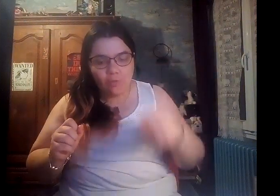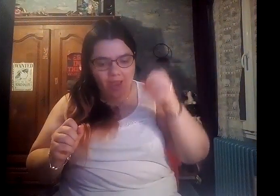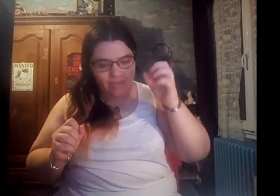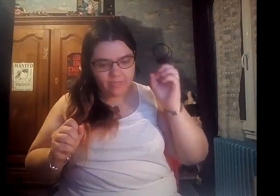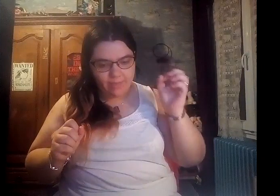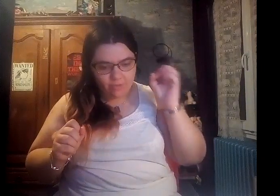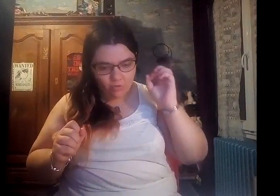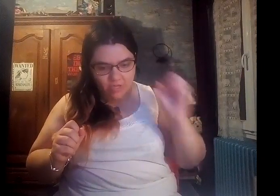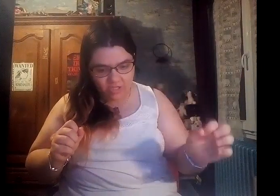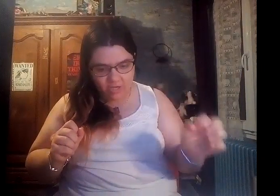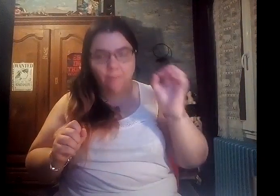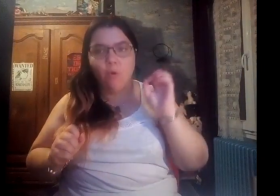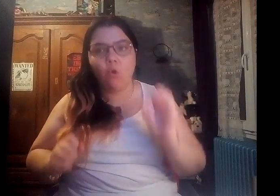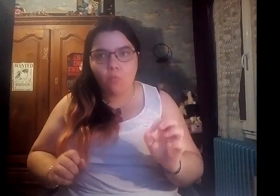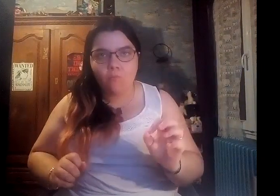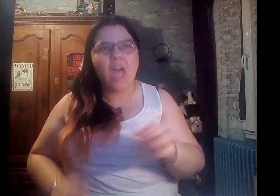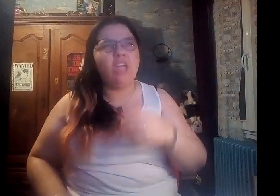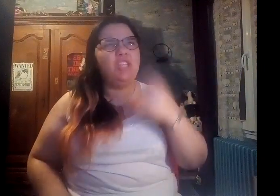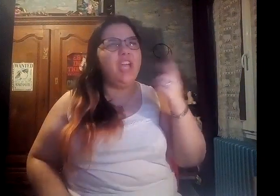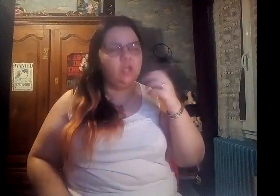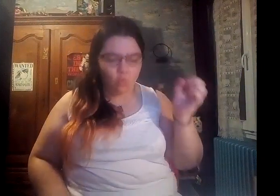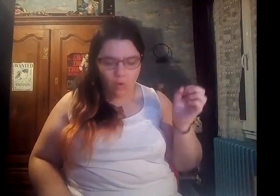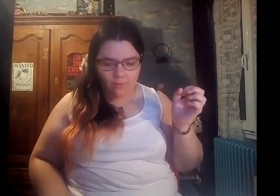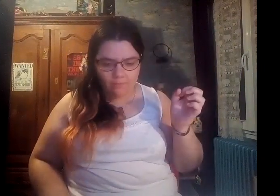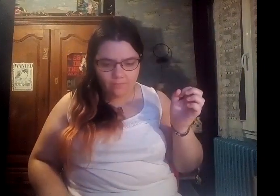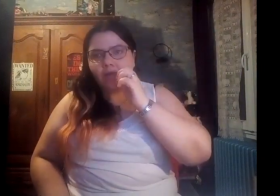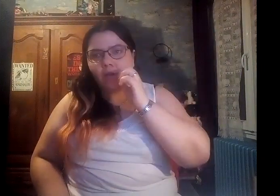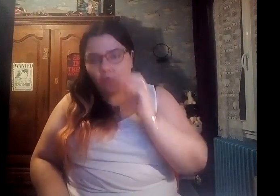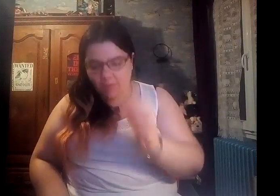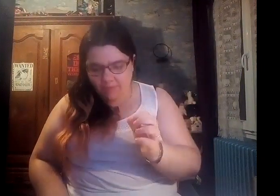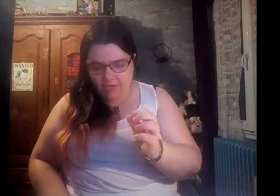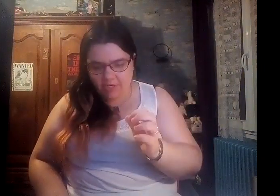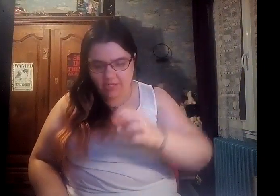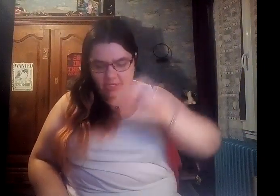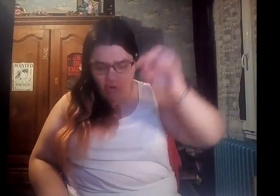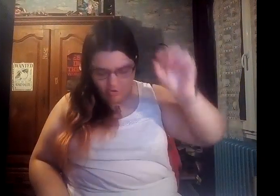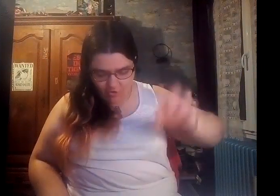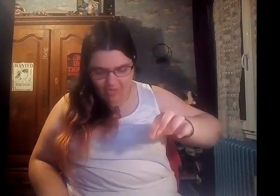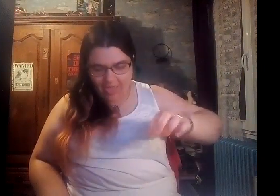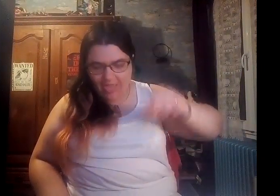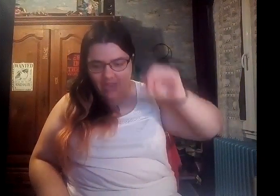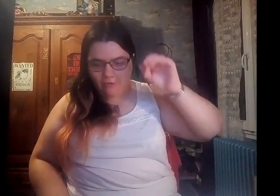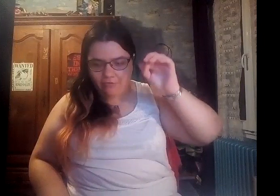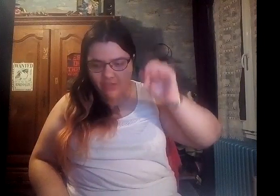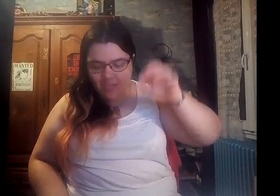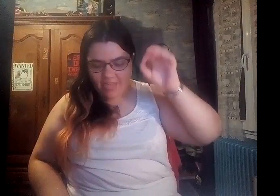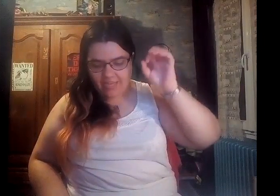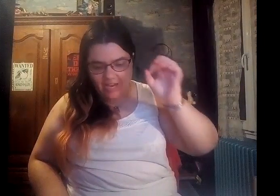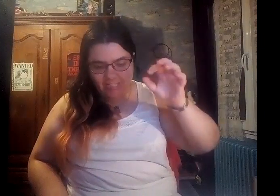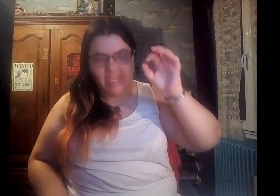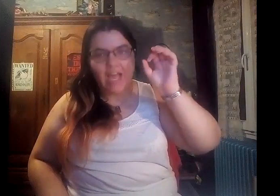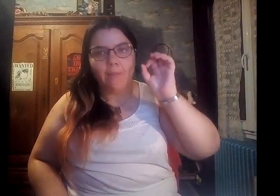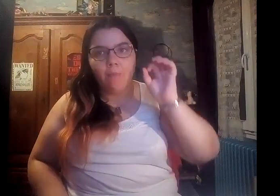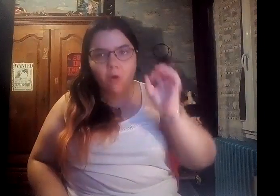un bleu un chien je crois le mimique y entre et elle finit écraser à mort